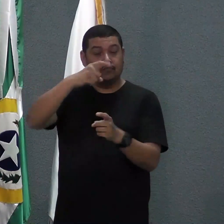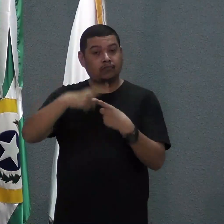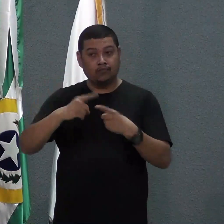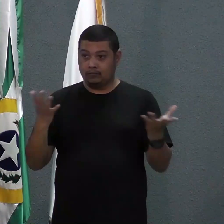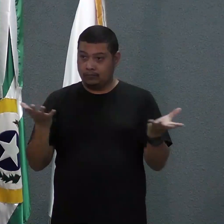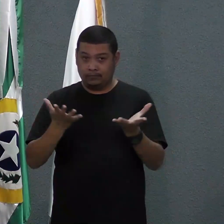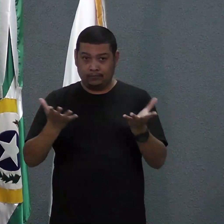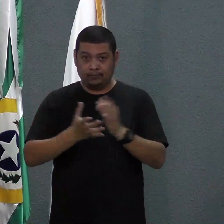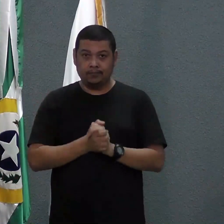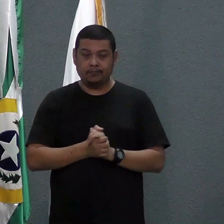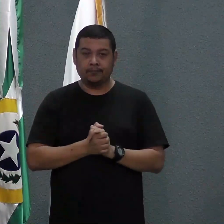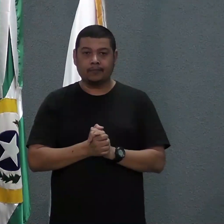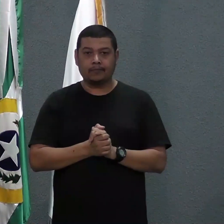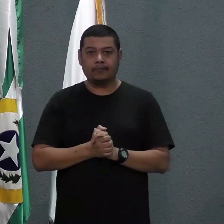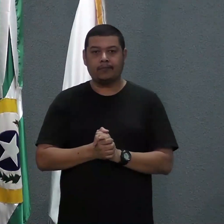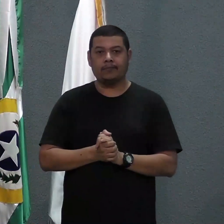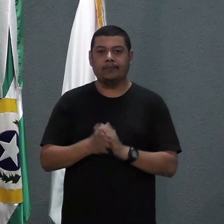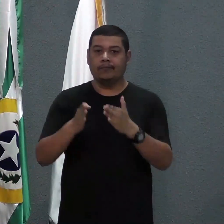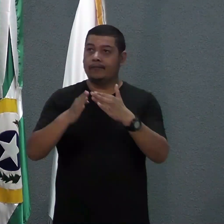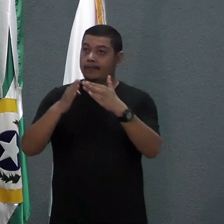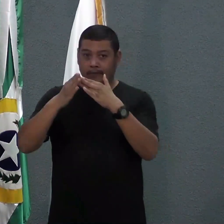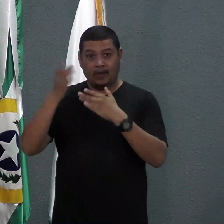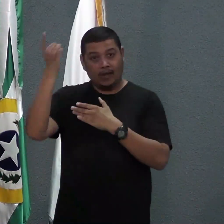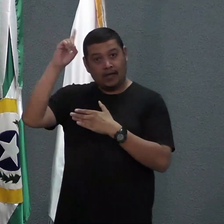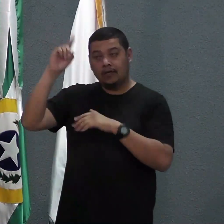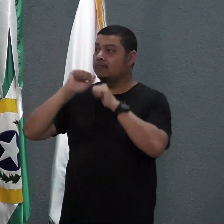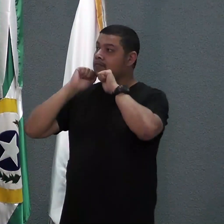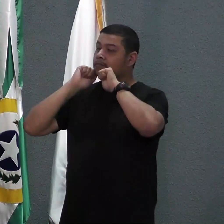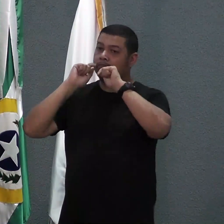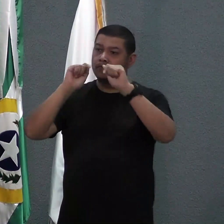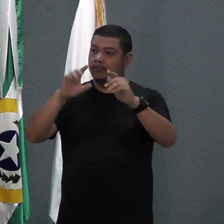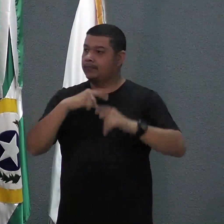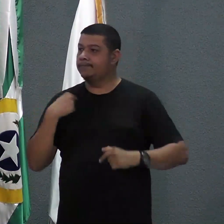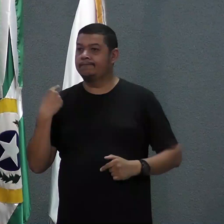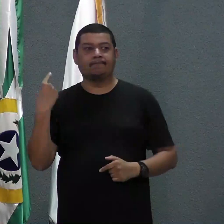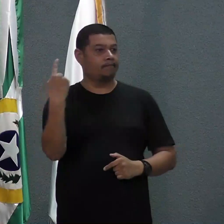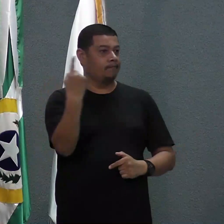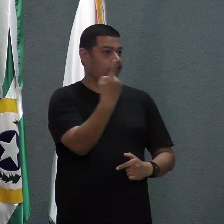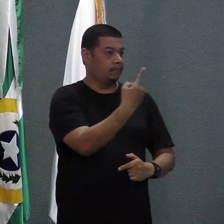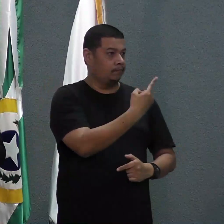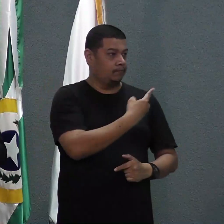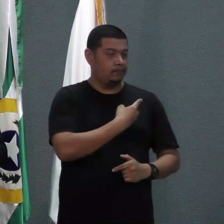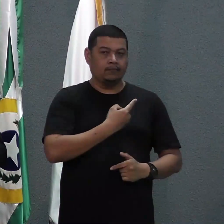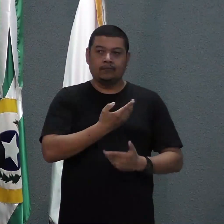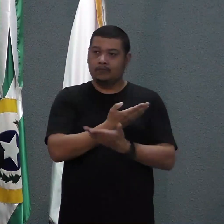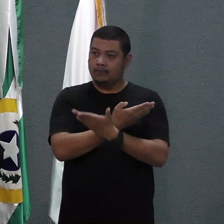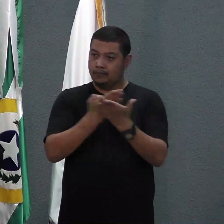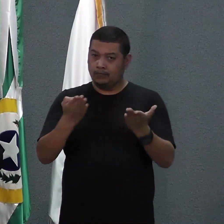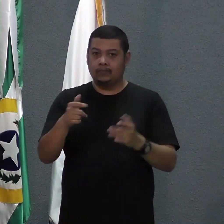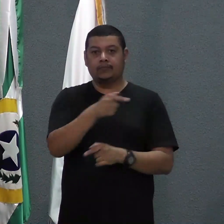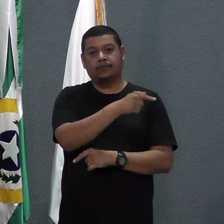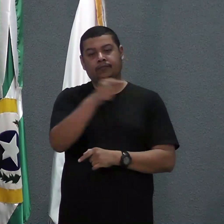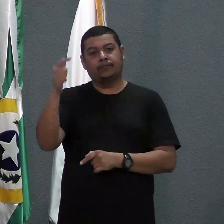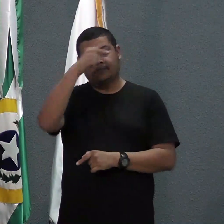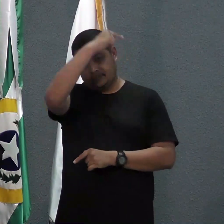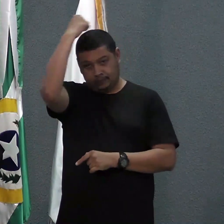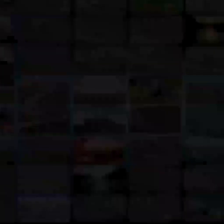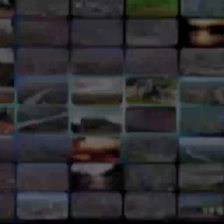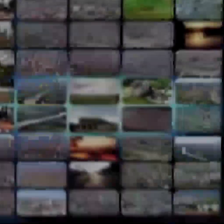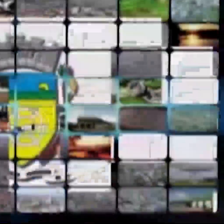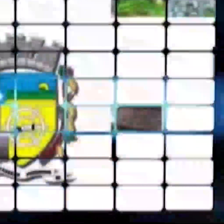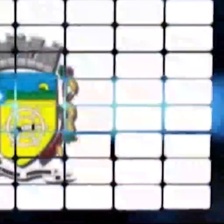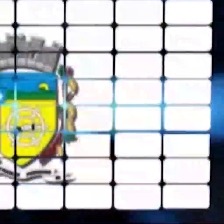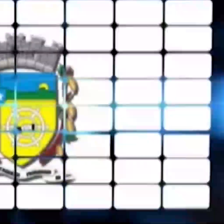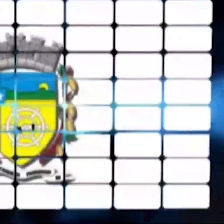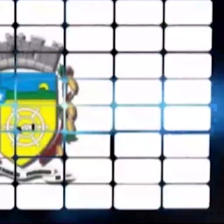já peço a Deus que realmente continue abençoando nós todos e que todos realmente tenham uma Semana Santa abençoada.